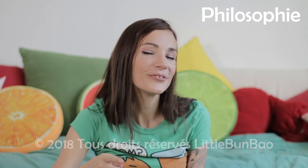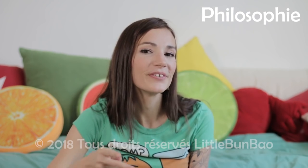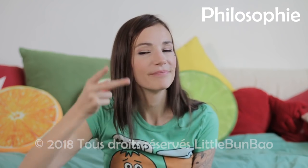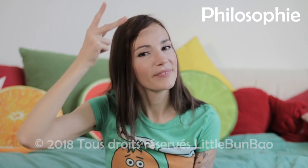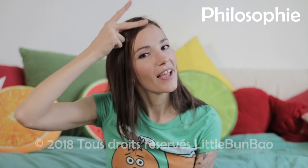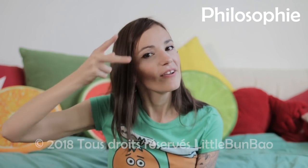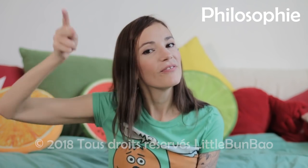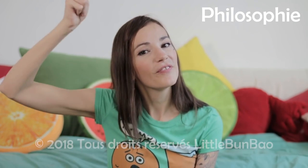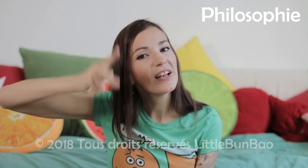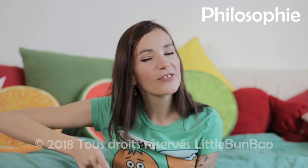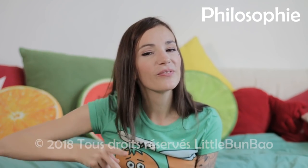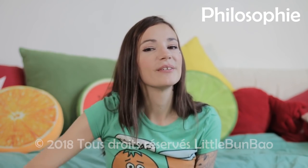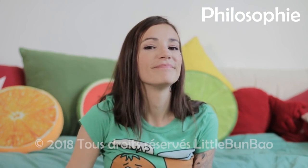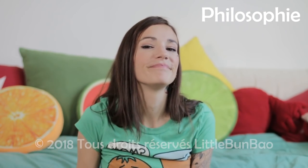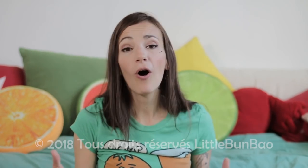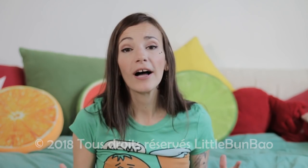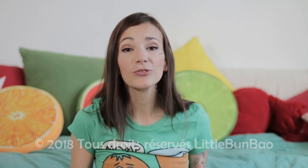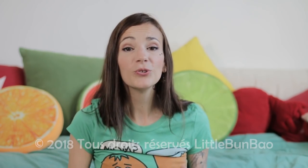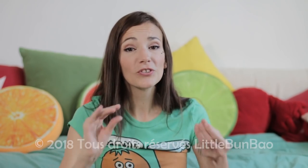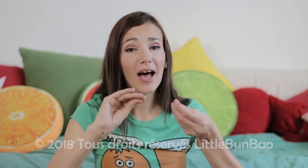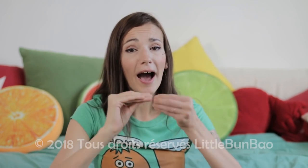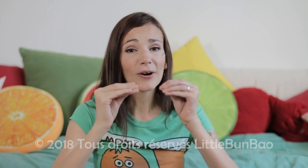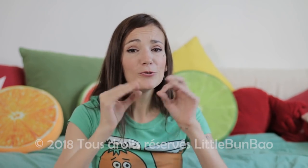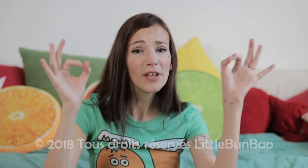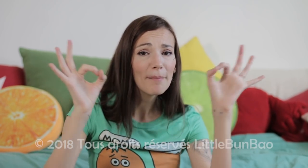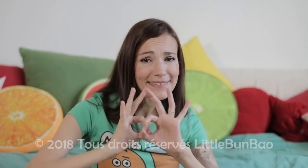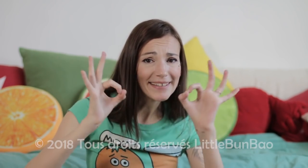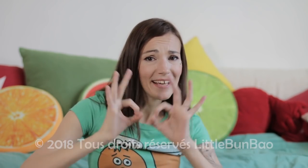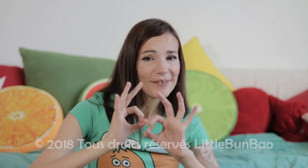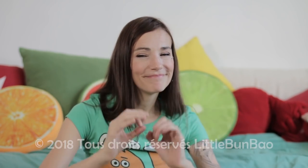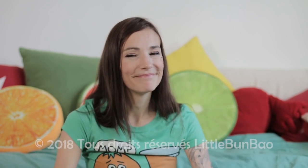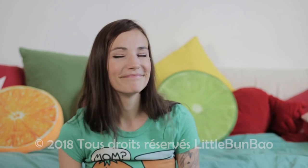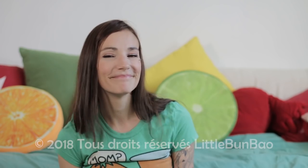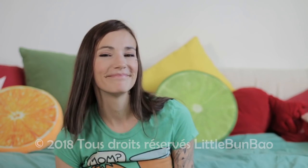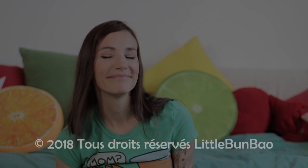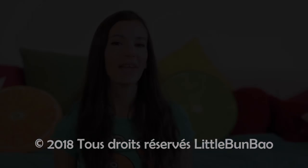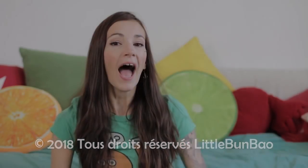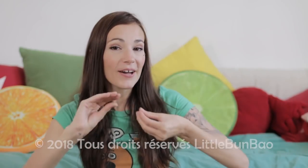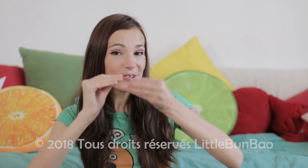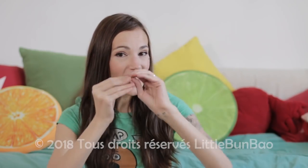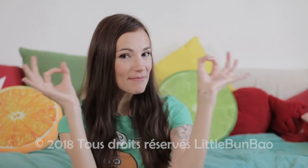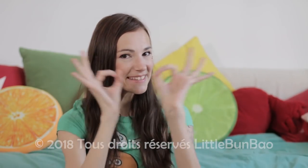philosophie. Philosophie. On rajoute Hakuna Matata. Hakuna